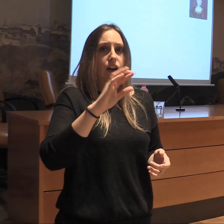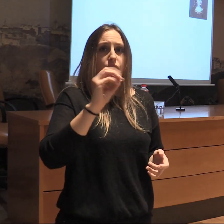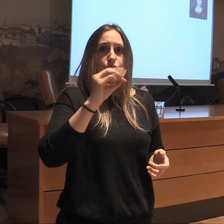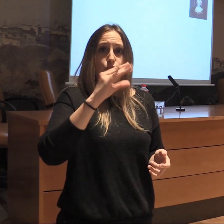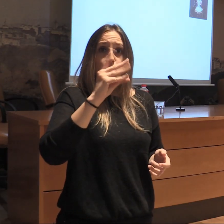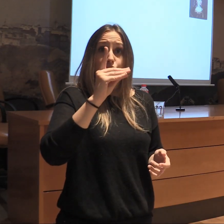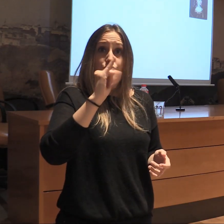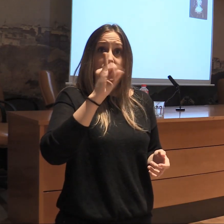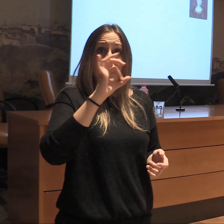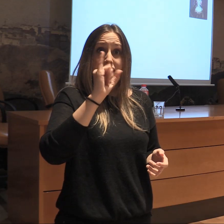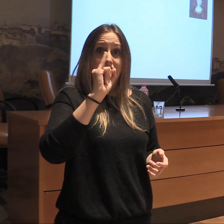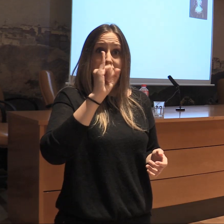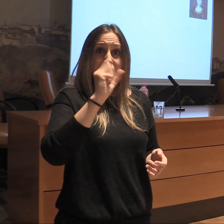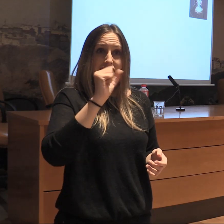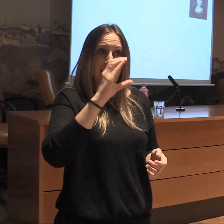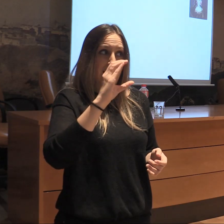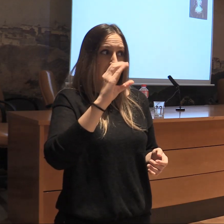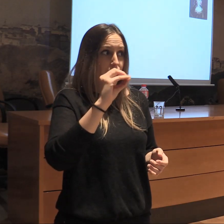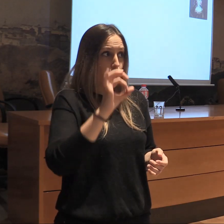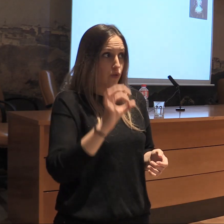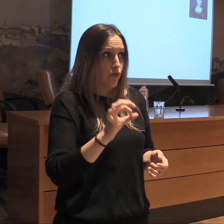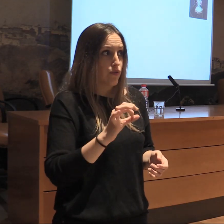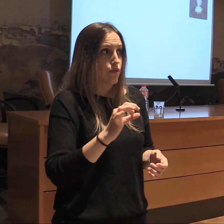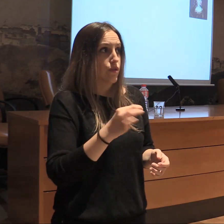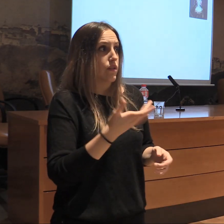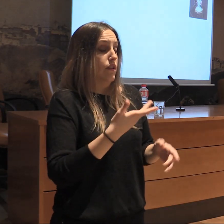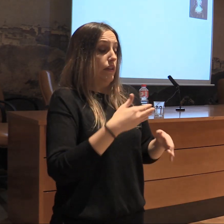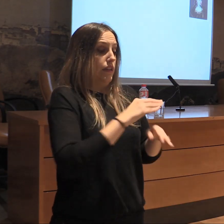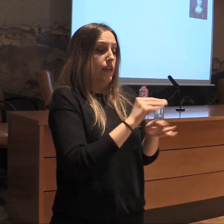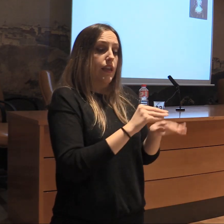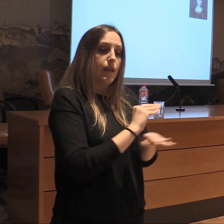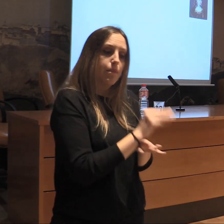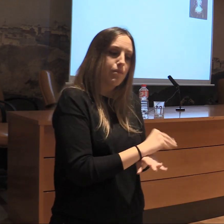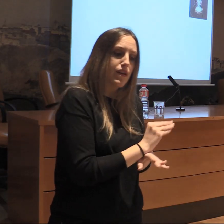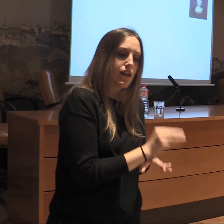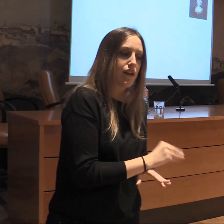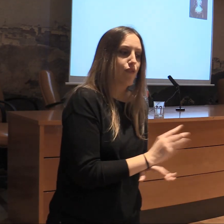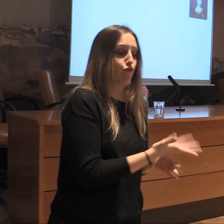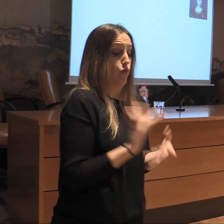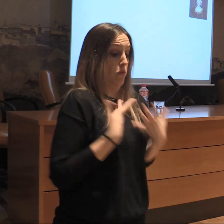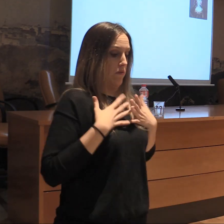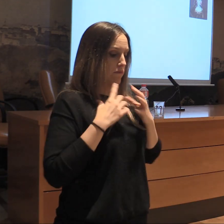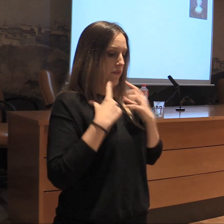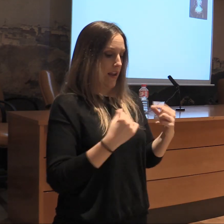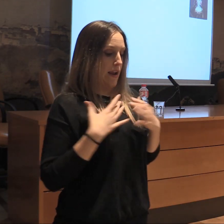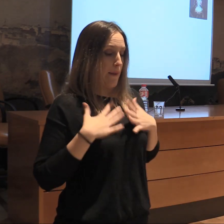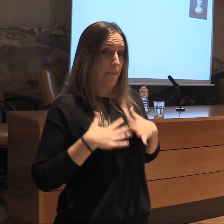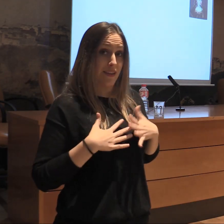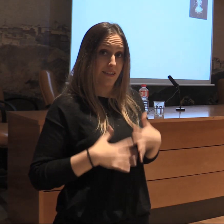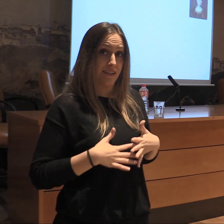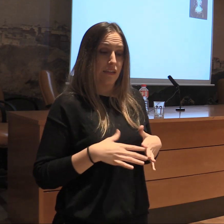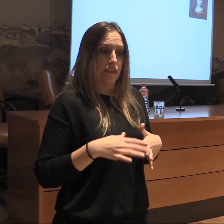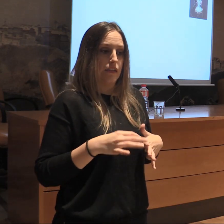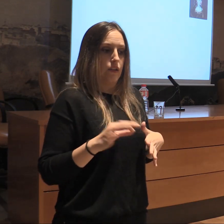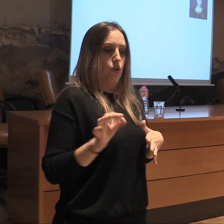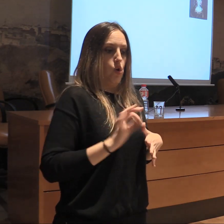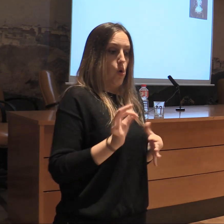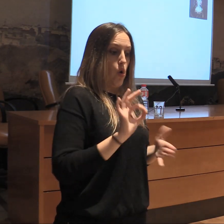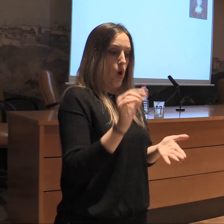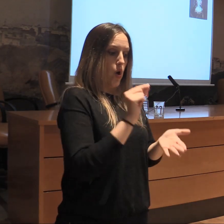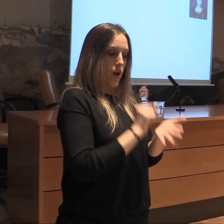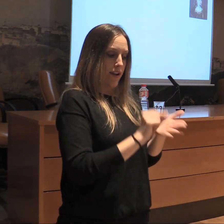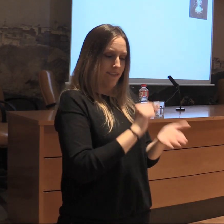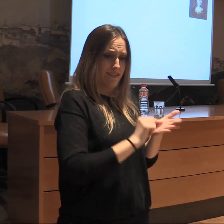el mismo Rey Sol impregnando sus camisas o algunas cartas que le habían llegado.